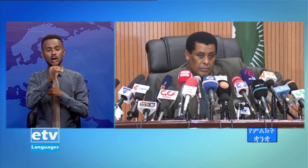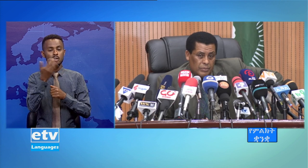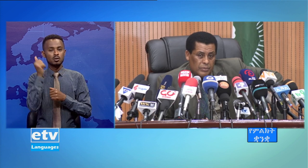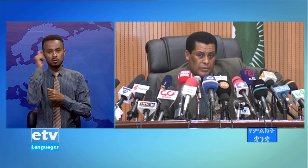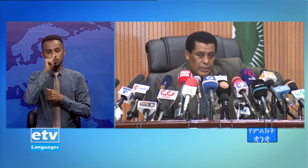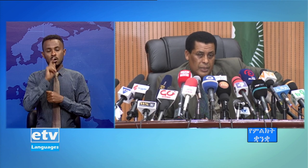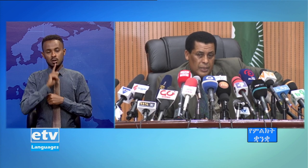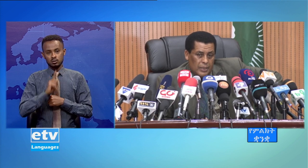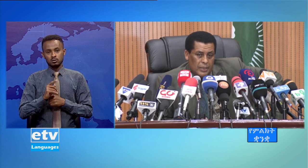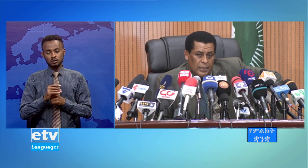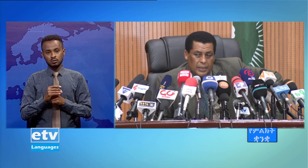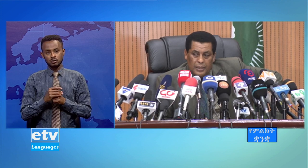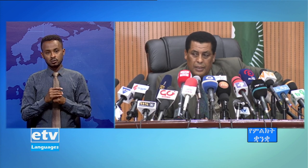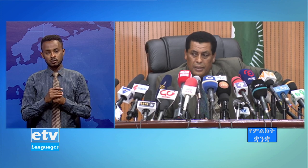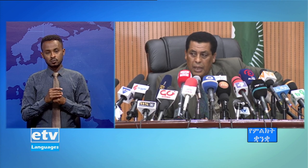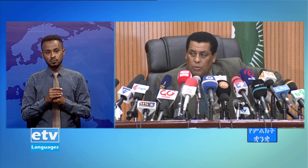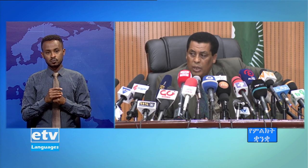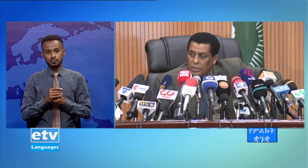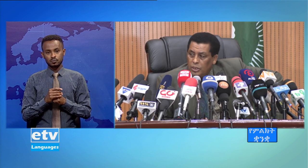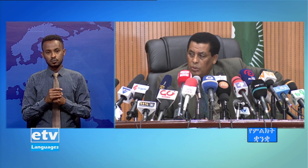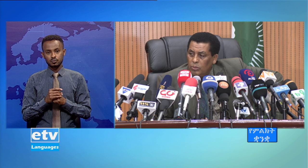ነው።